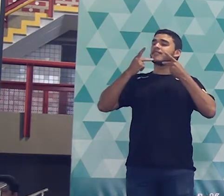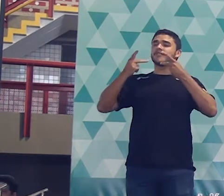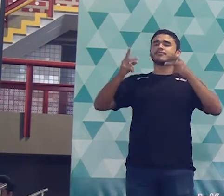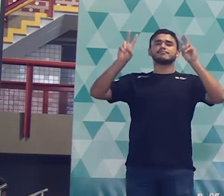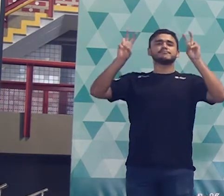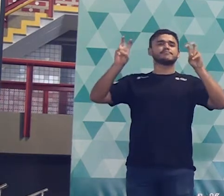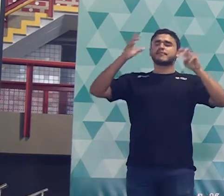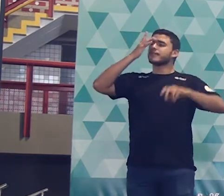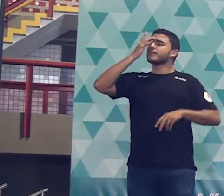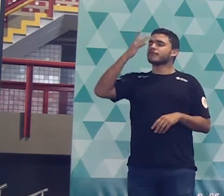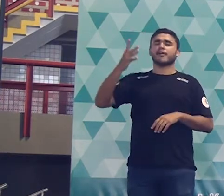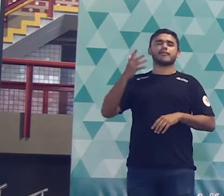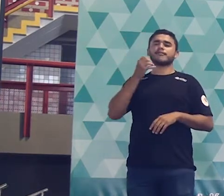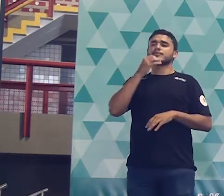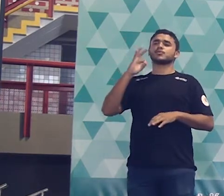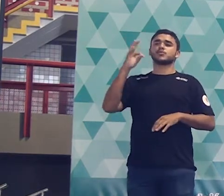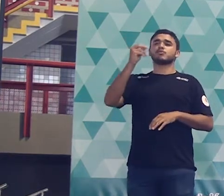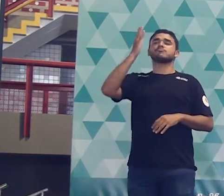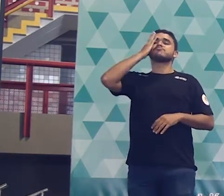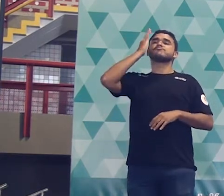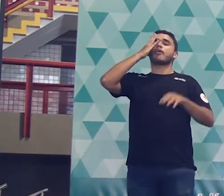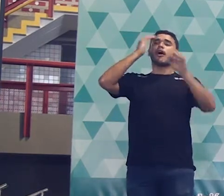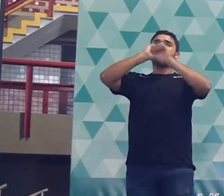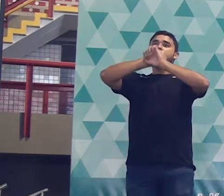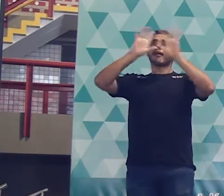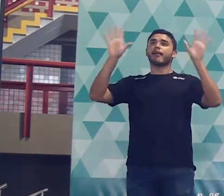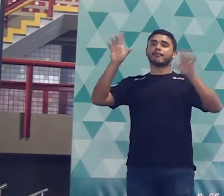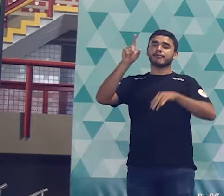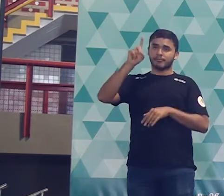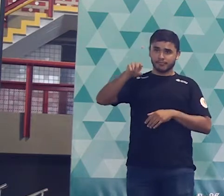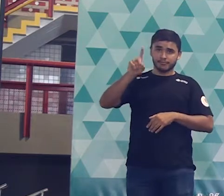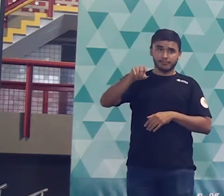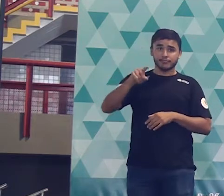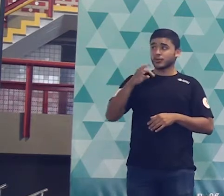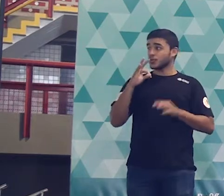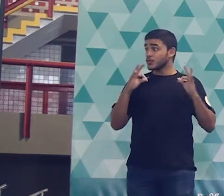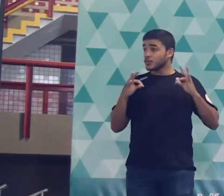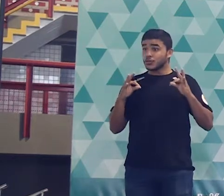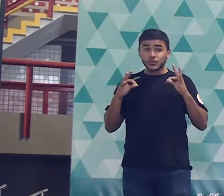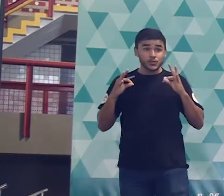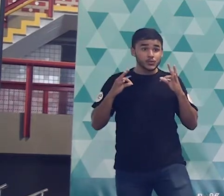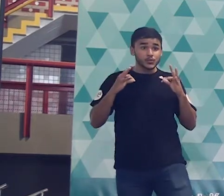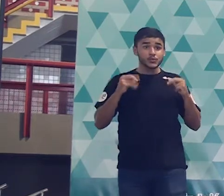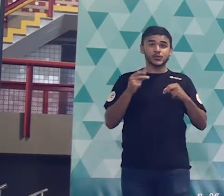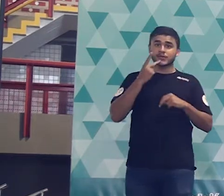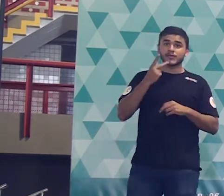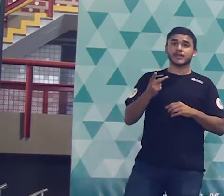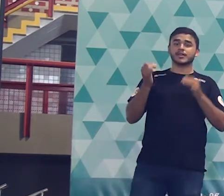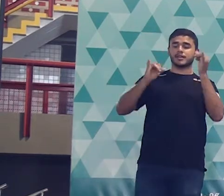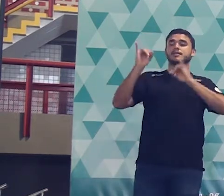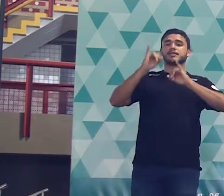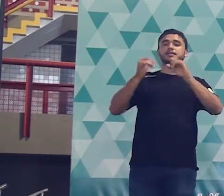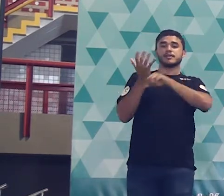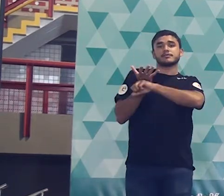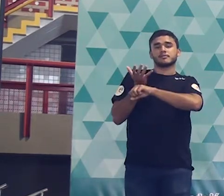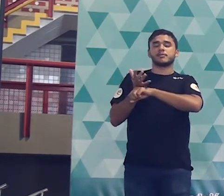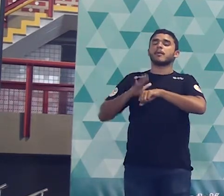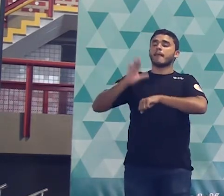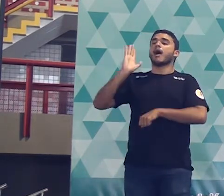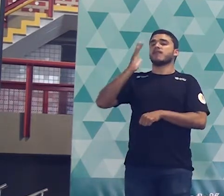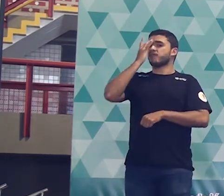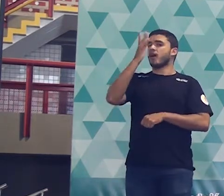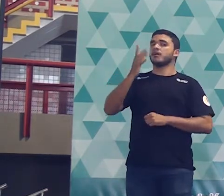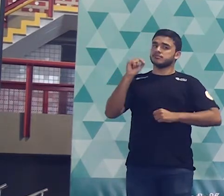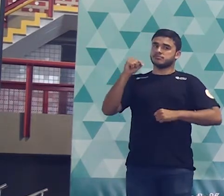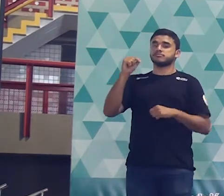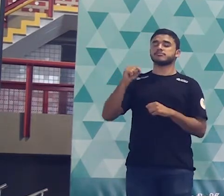disciplina fácil, uma disciplina que todo mundo entende, uma disciplina que todo mundo, quando pega a prova, diz, pronto, essa é a mais fácil.